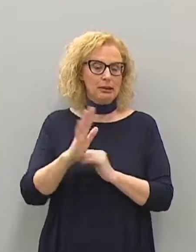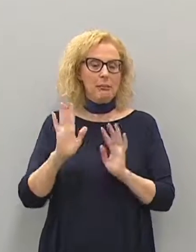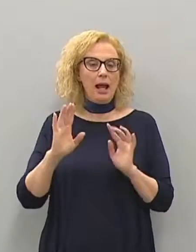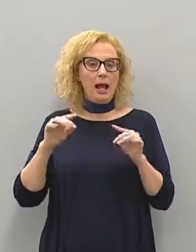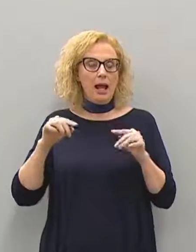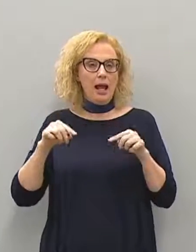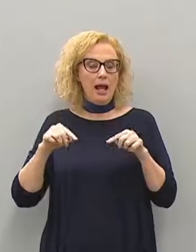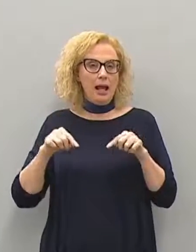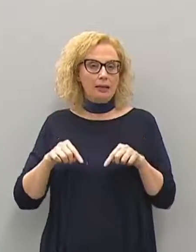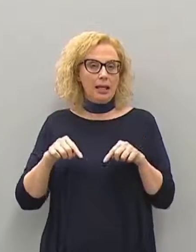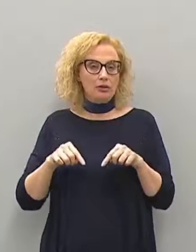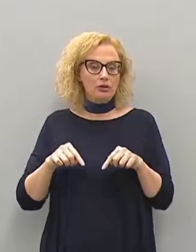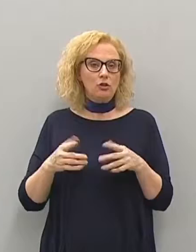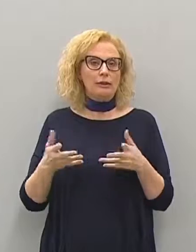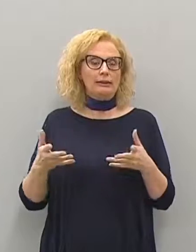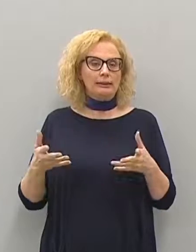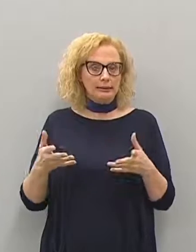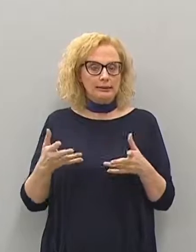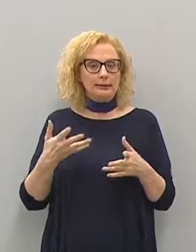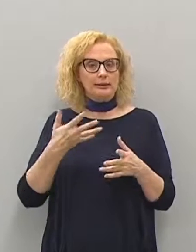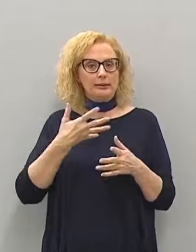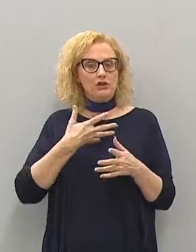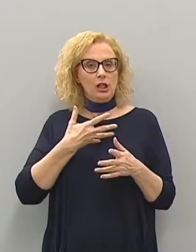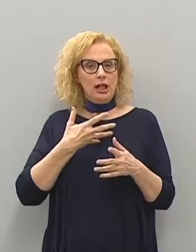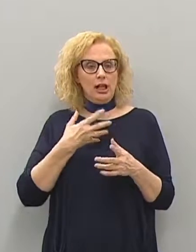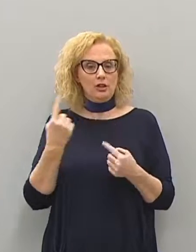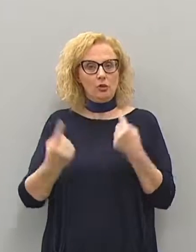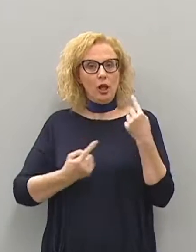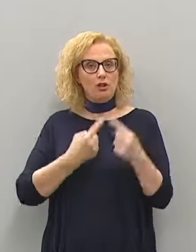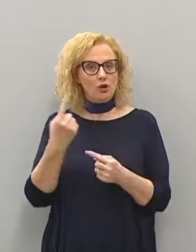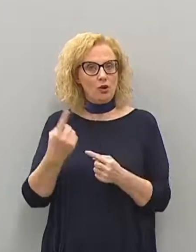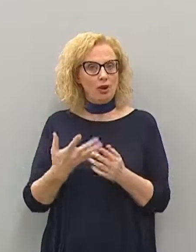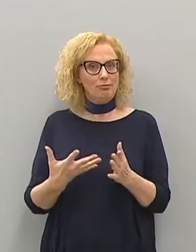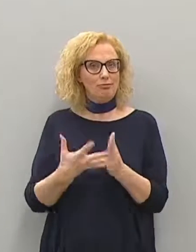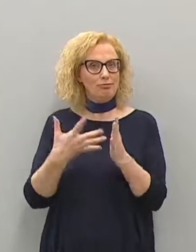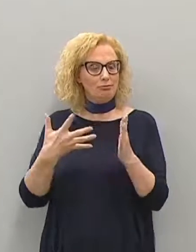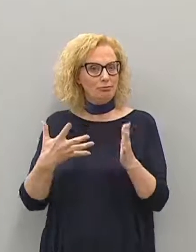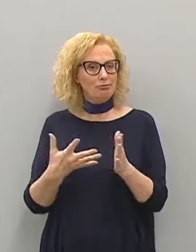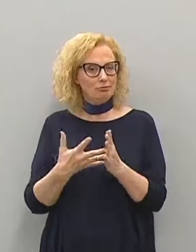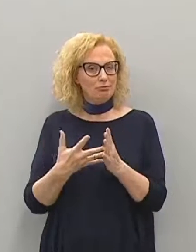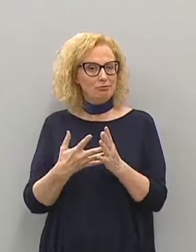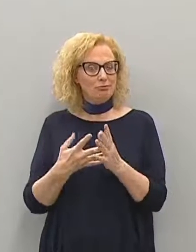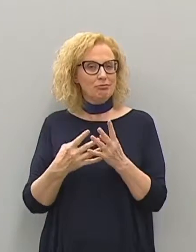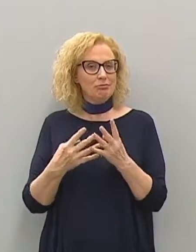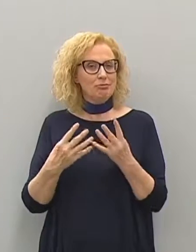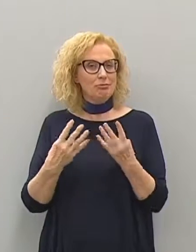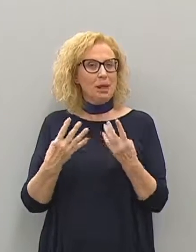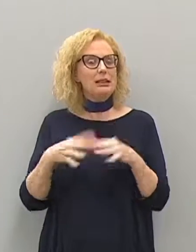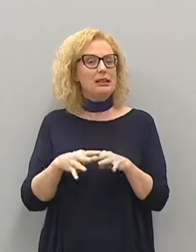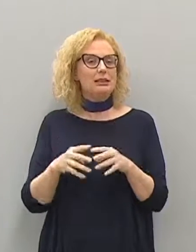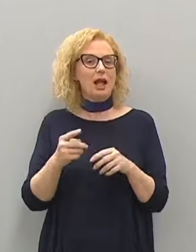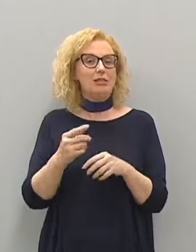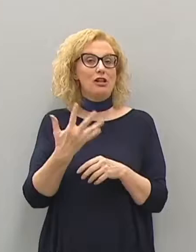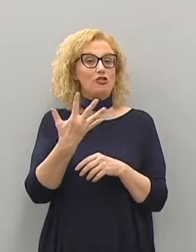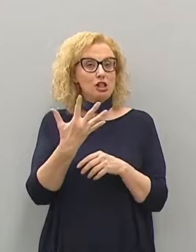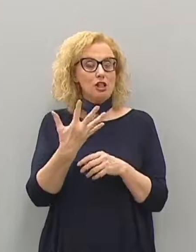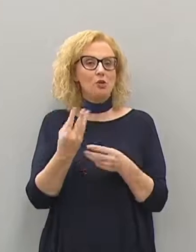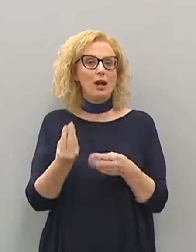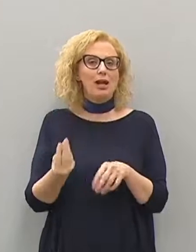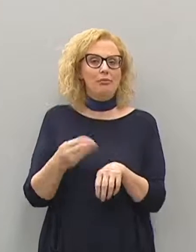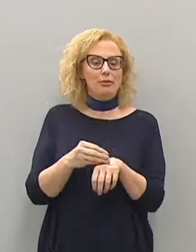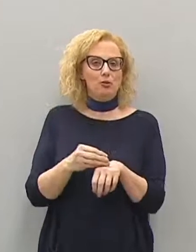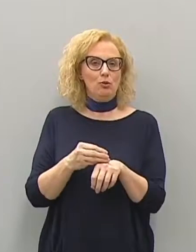chiaramente in difficoltà il sistema perché 5 rianimazione in più in un giorno solo sono